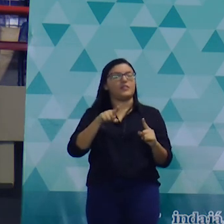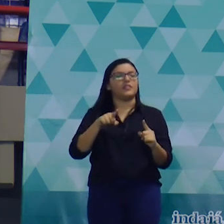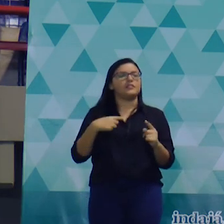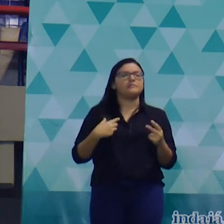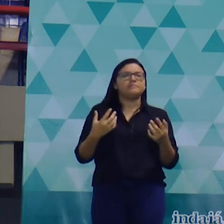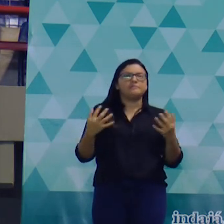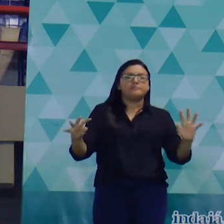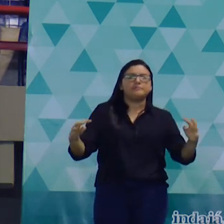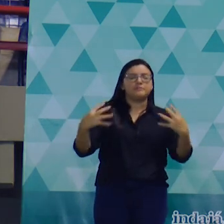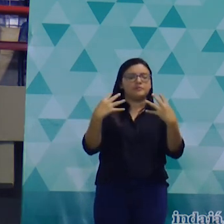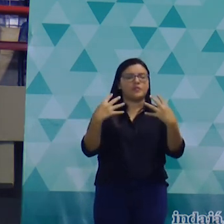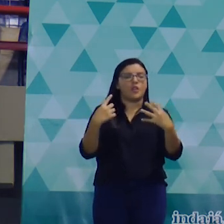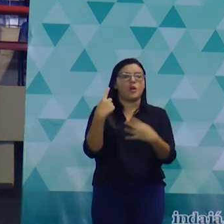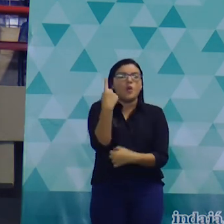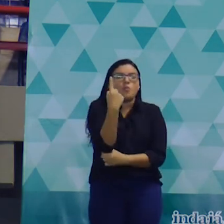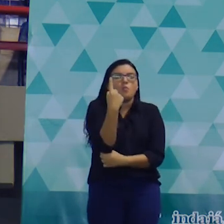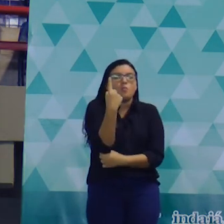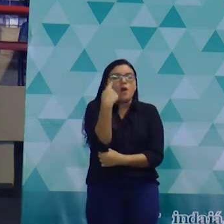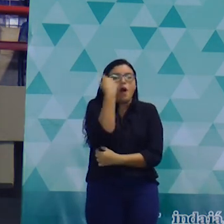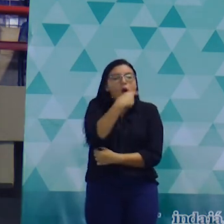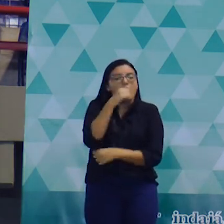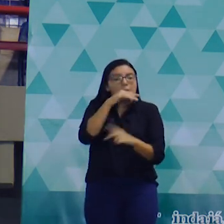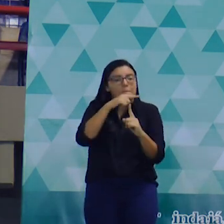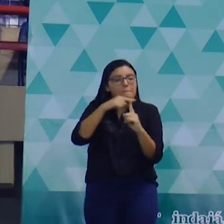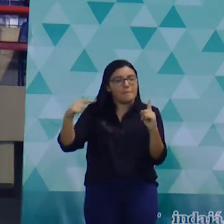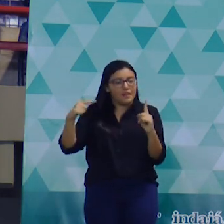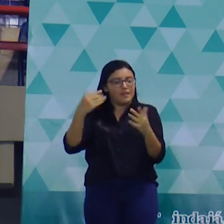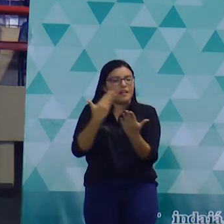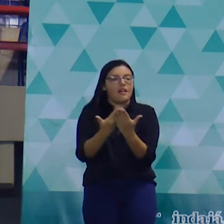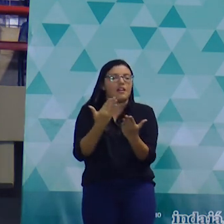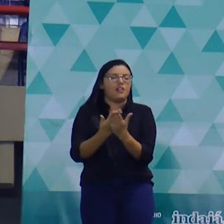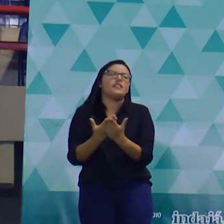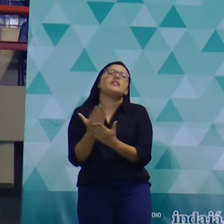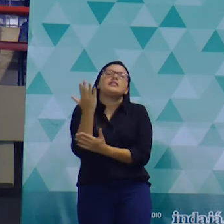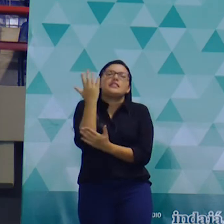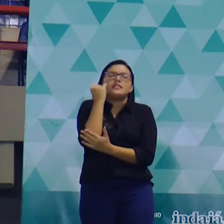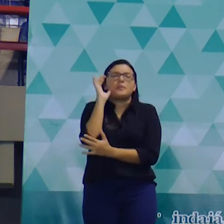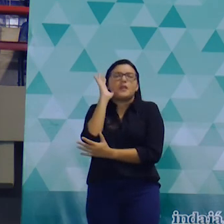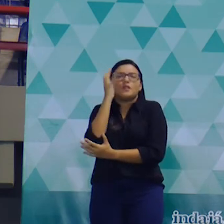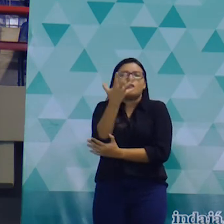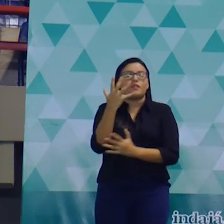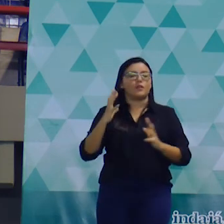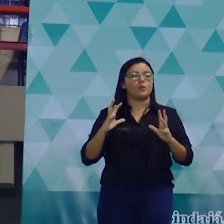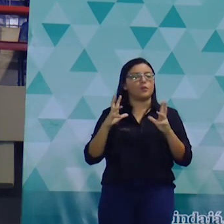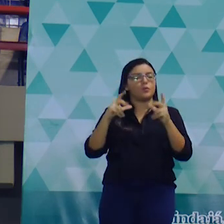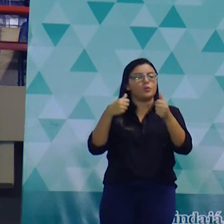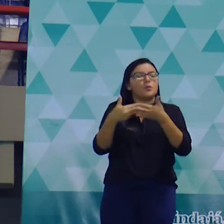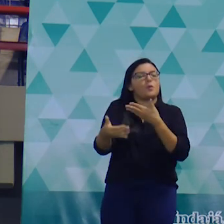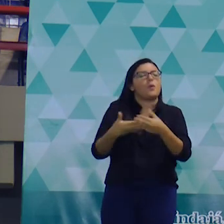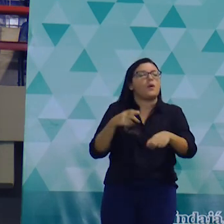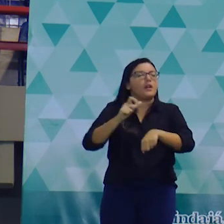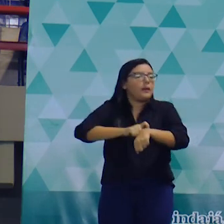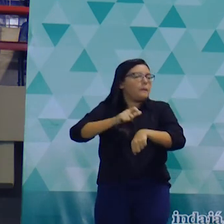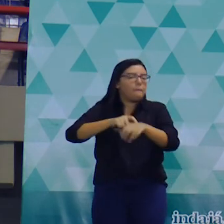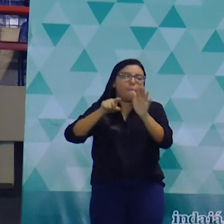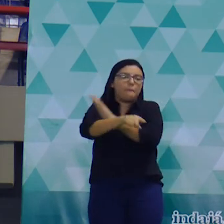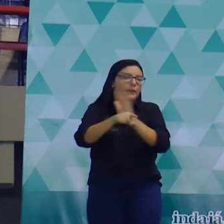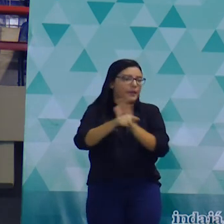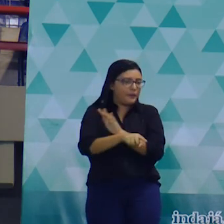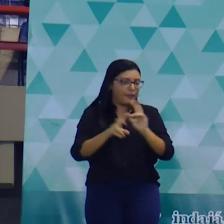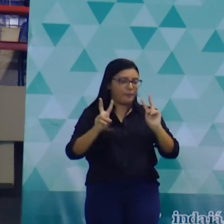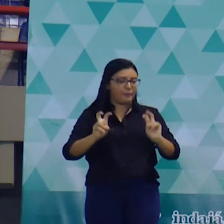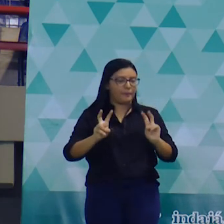nessa 1h30 de aula que a gente vai ter, você vai sair daqui sabendo resolver qualquer questão de estequiometria.